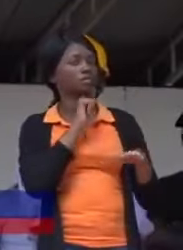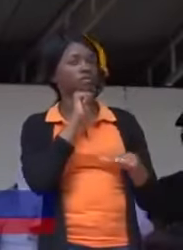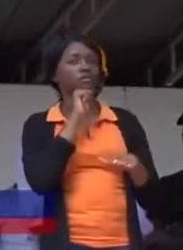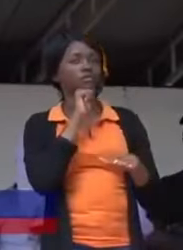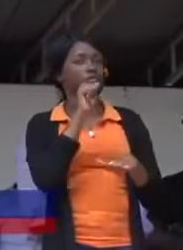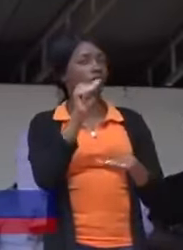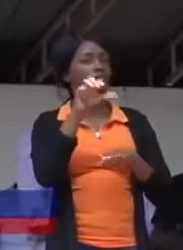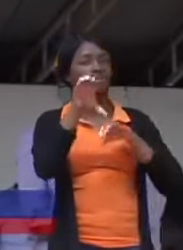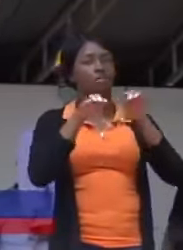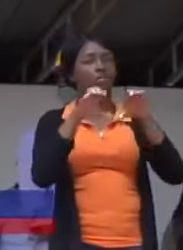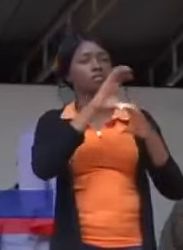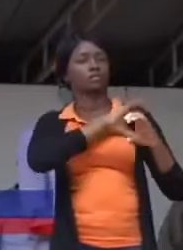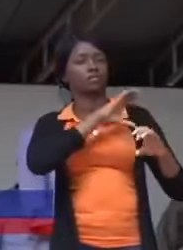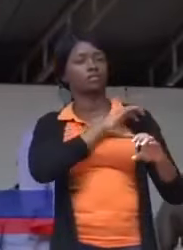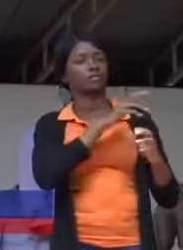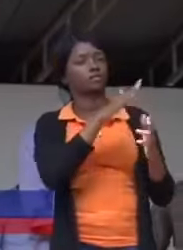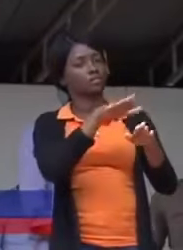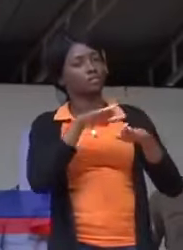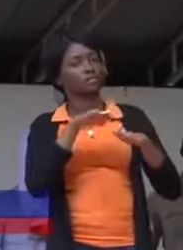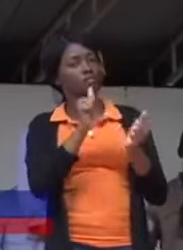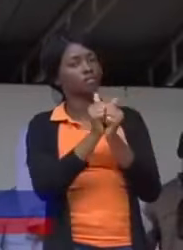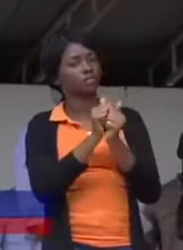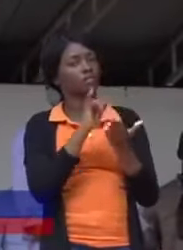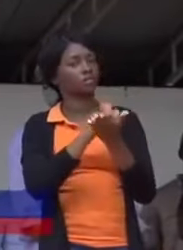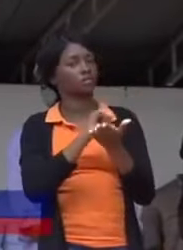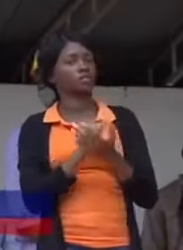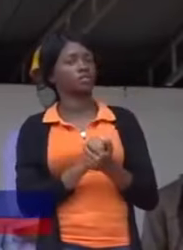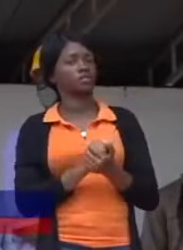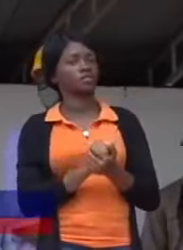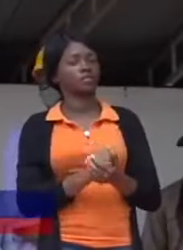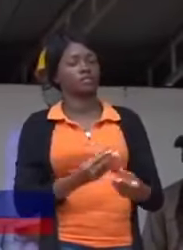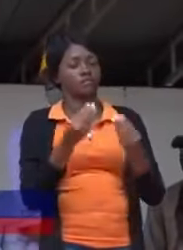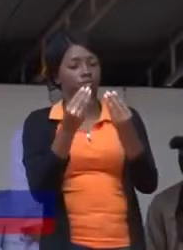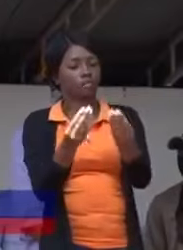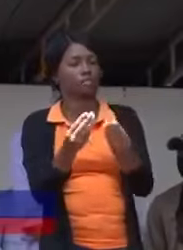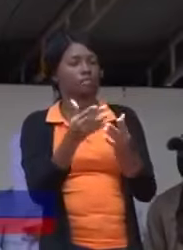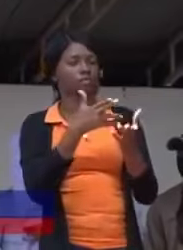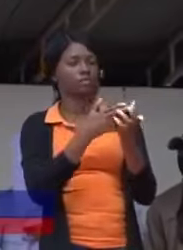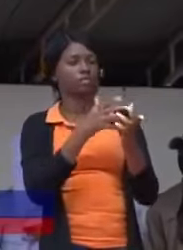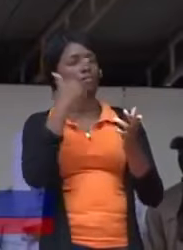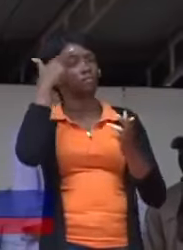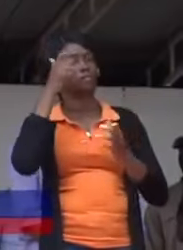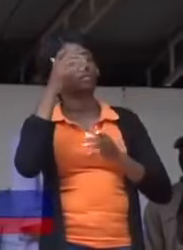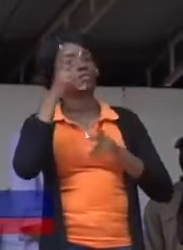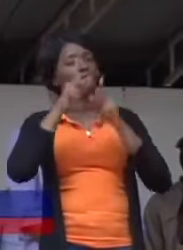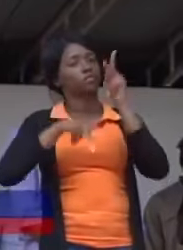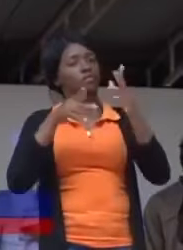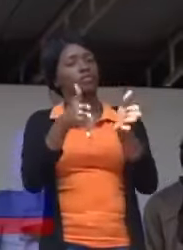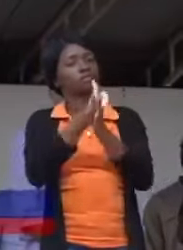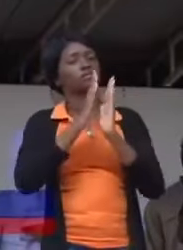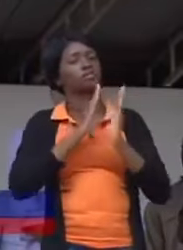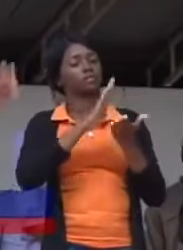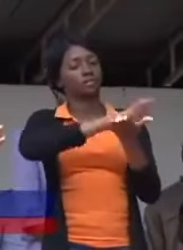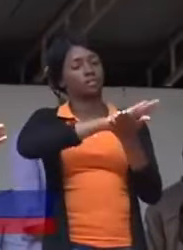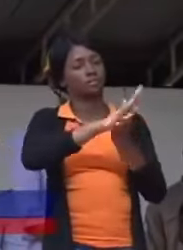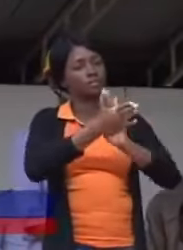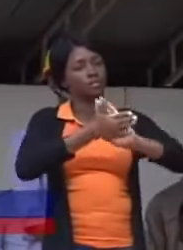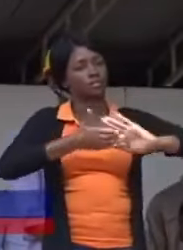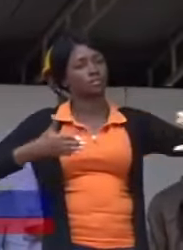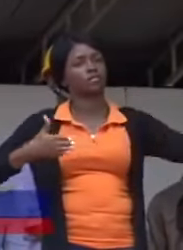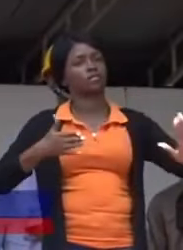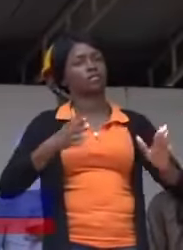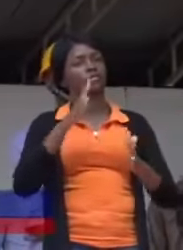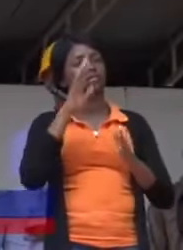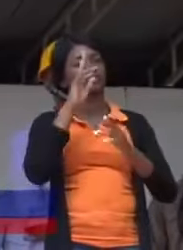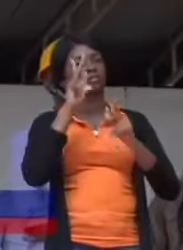la police paix avec bagage qui n'emmène nous. Ça veut dire c'est déposer yo parce que peuple a demandé la paix, peuple a demandé sécurité